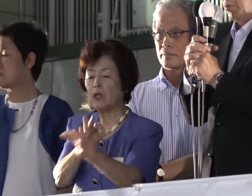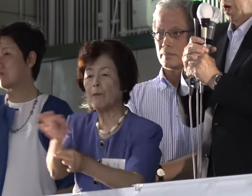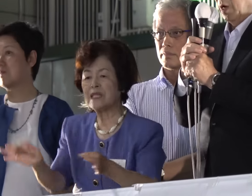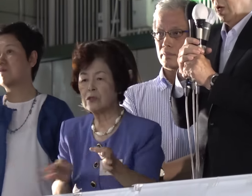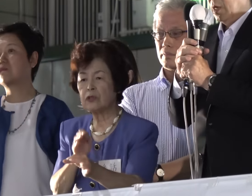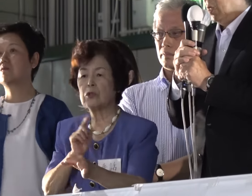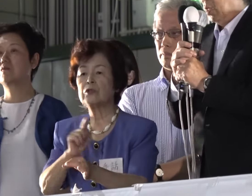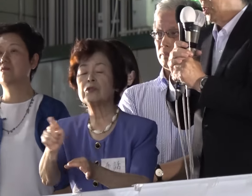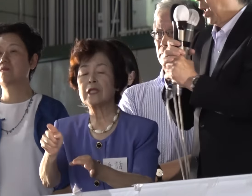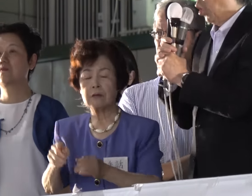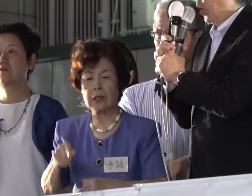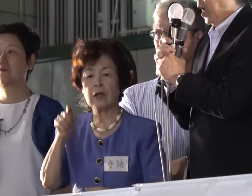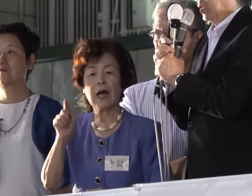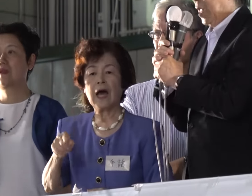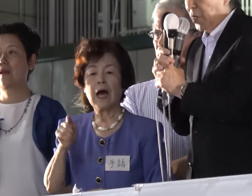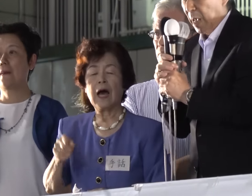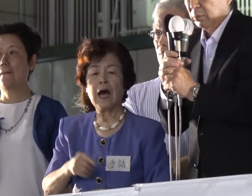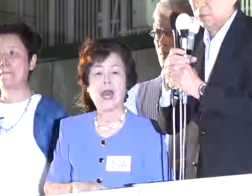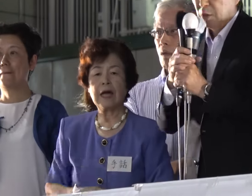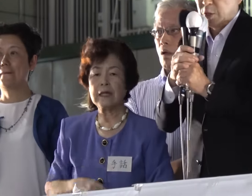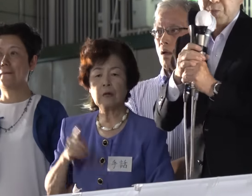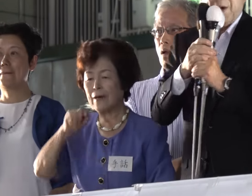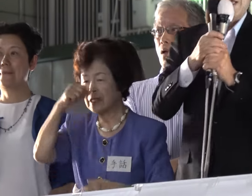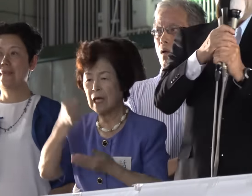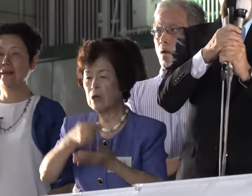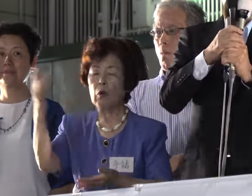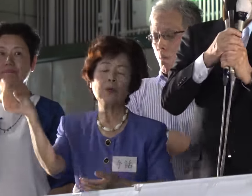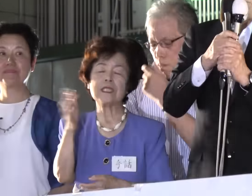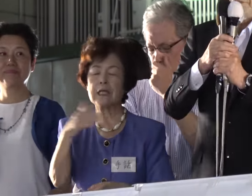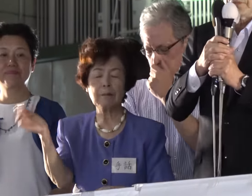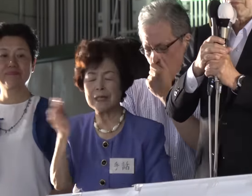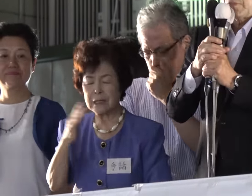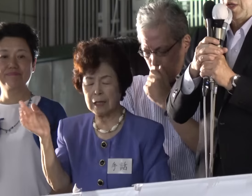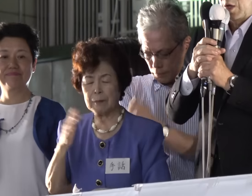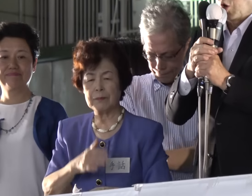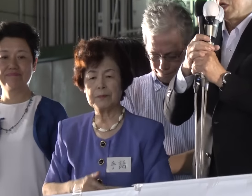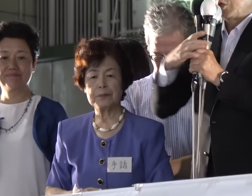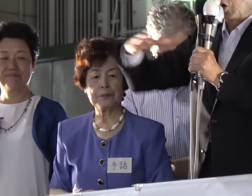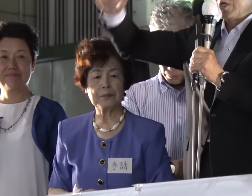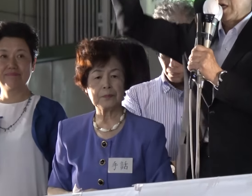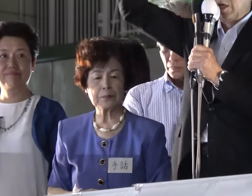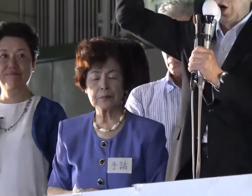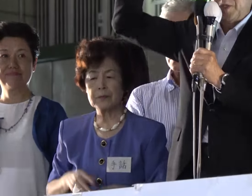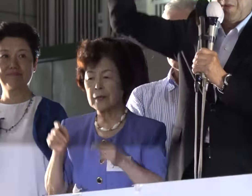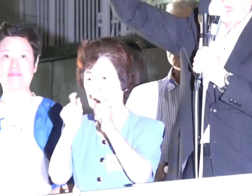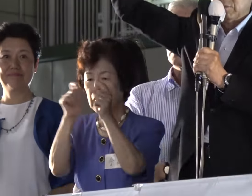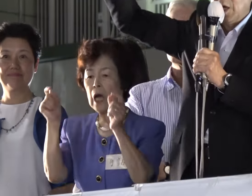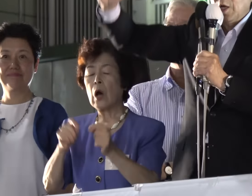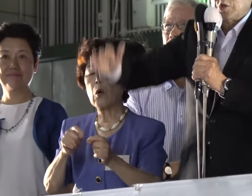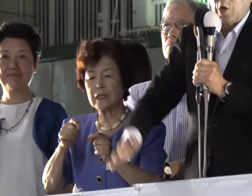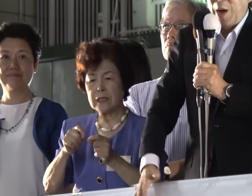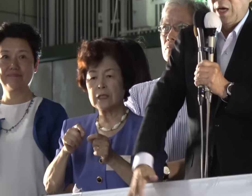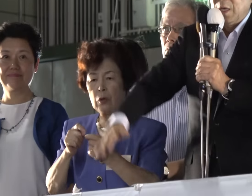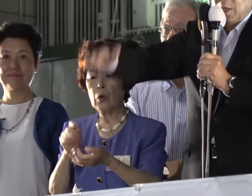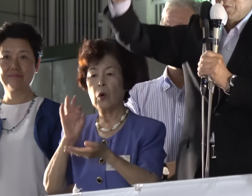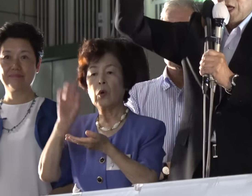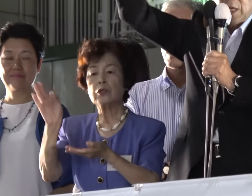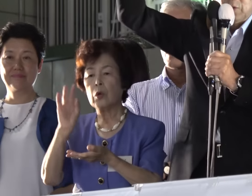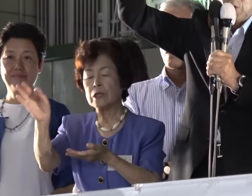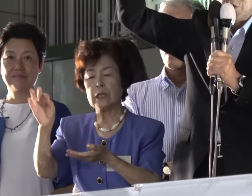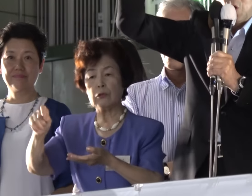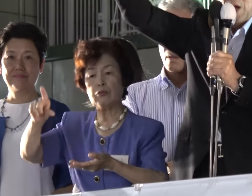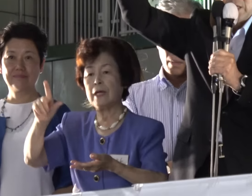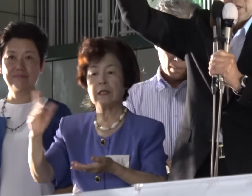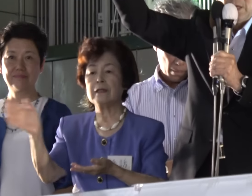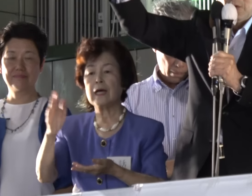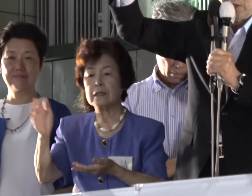ど、あんなものは成功なんかしてません。失敗です。個人消費全然伸びてません。それは皆さ